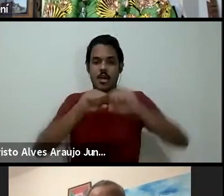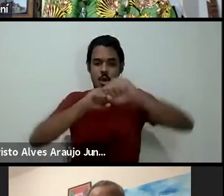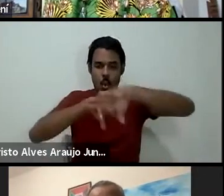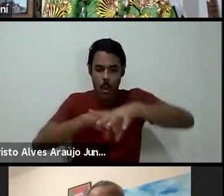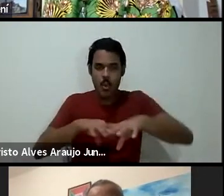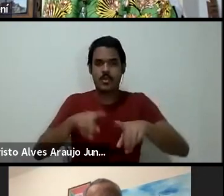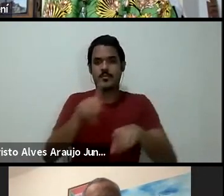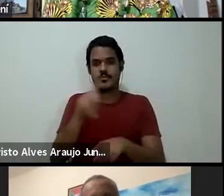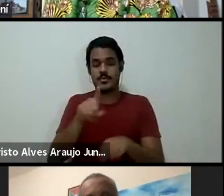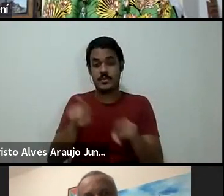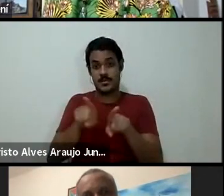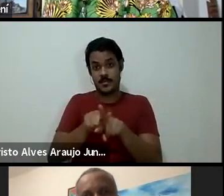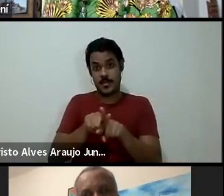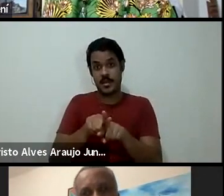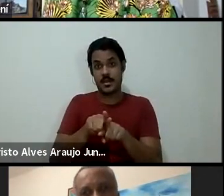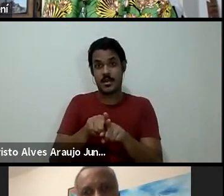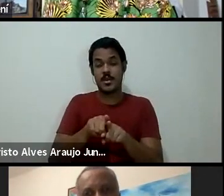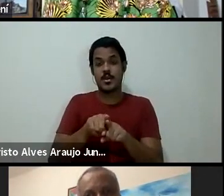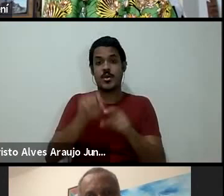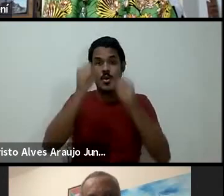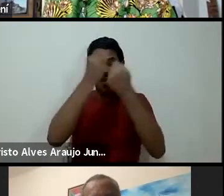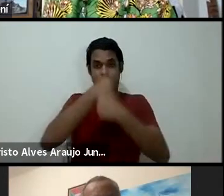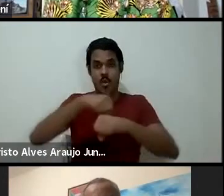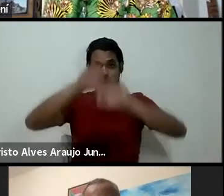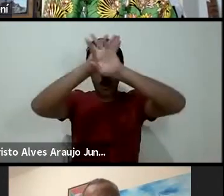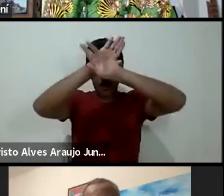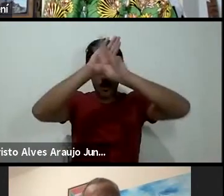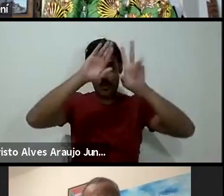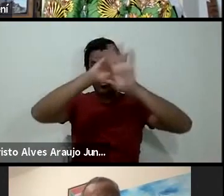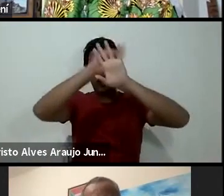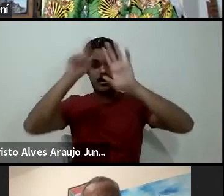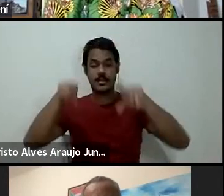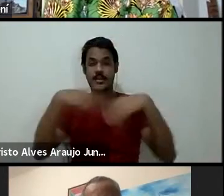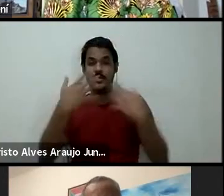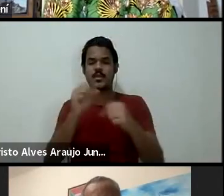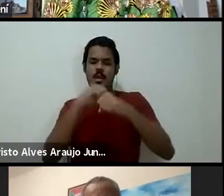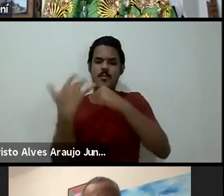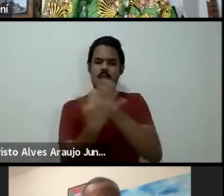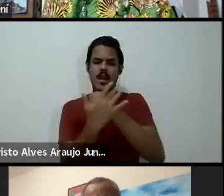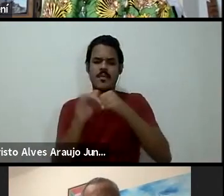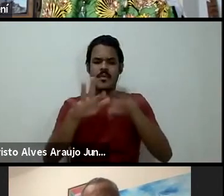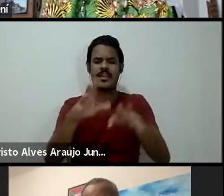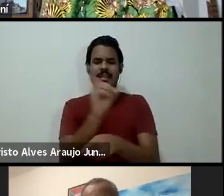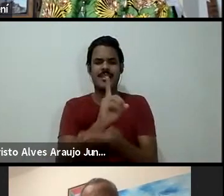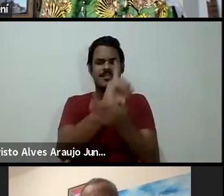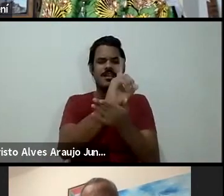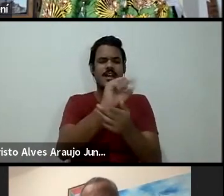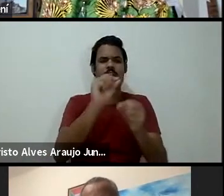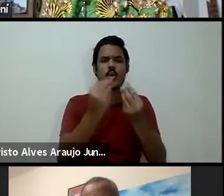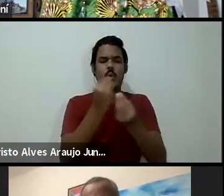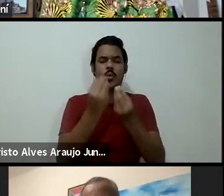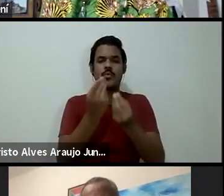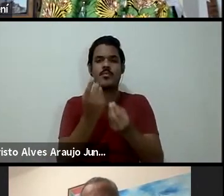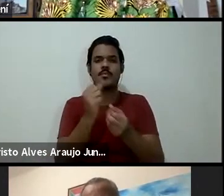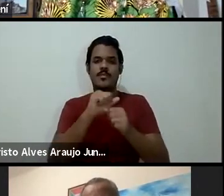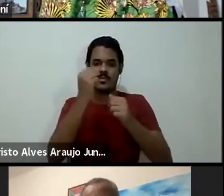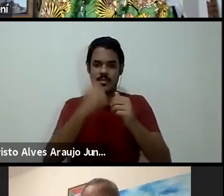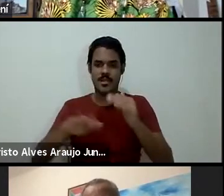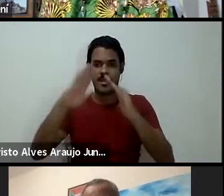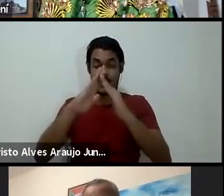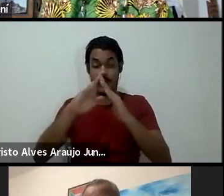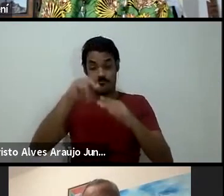Animação, Oriki, a Pandemia, a Cosmovisão dos Povos de Terreiro, e ao edital Calendário das